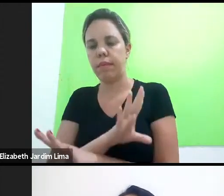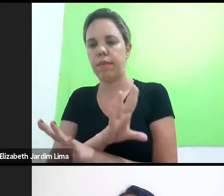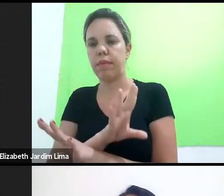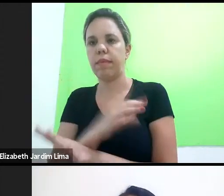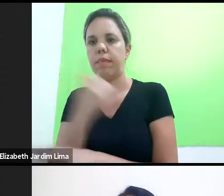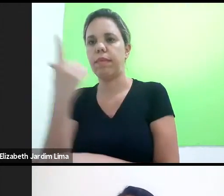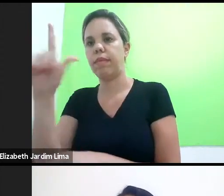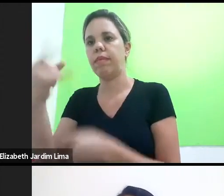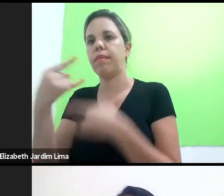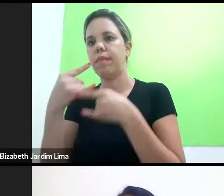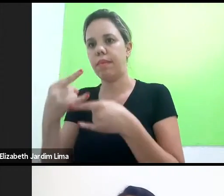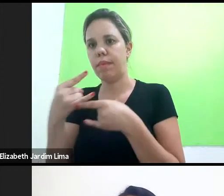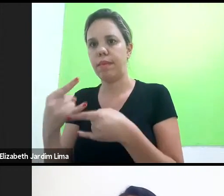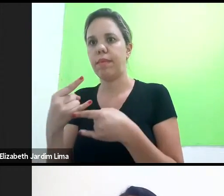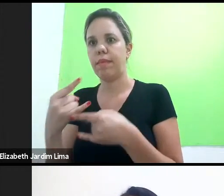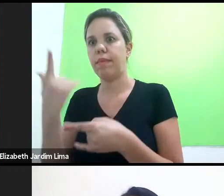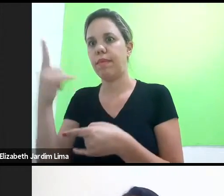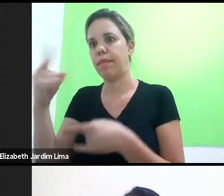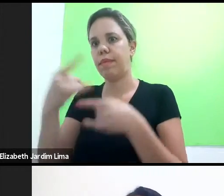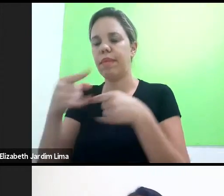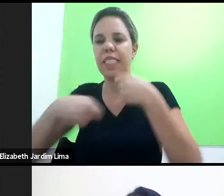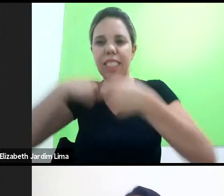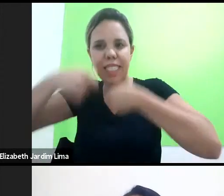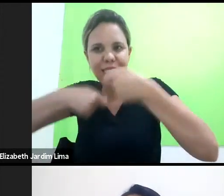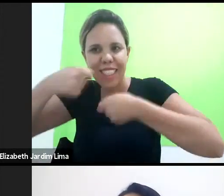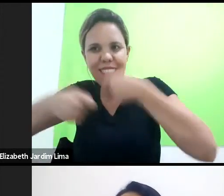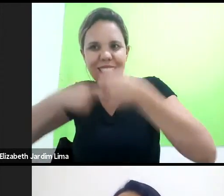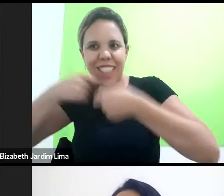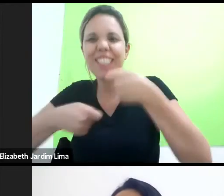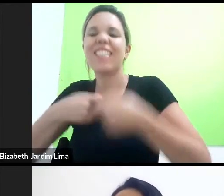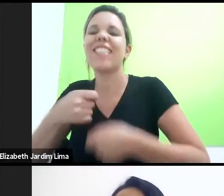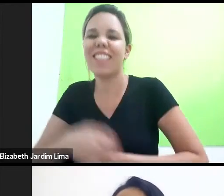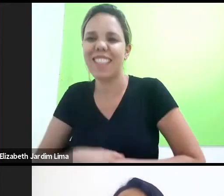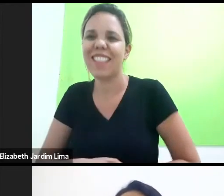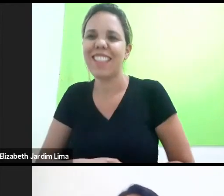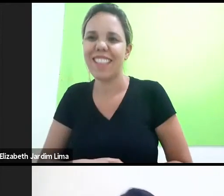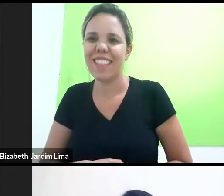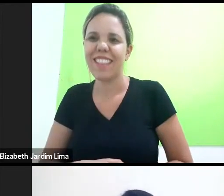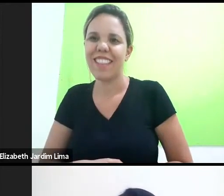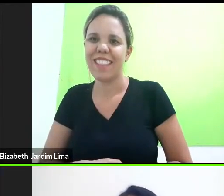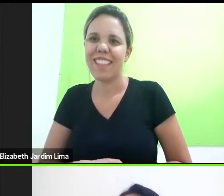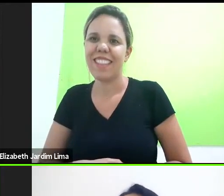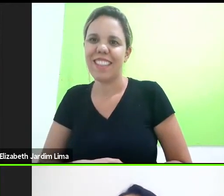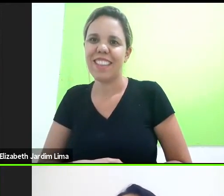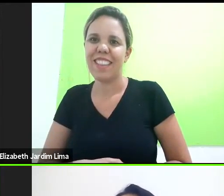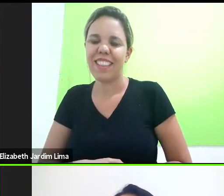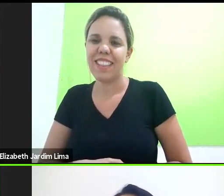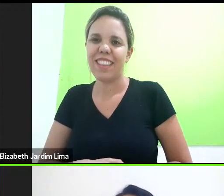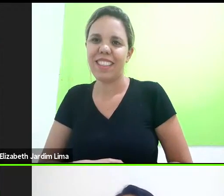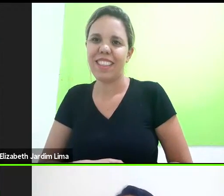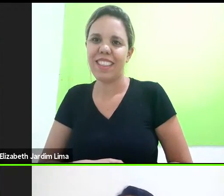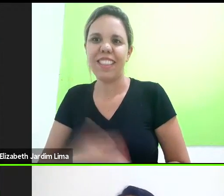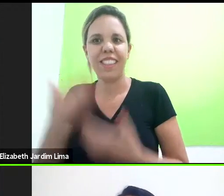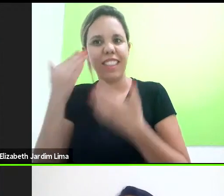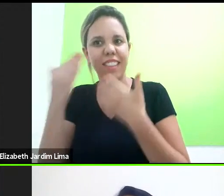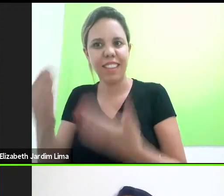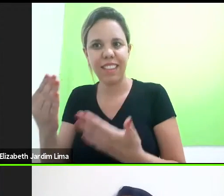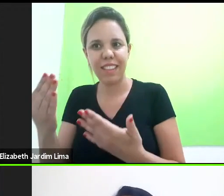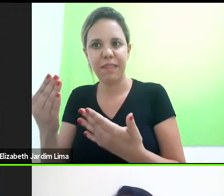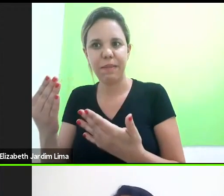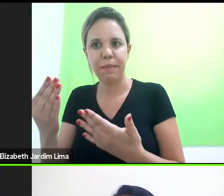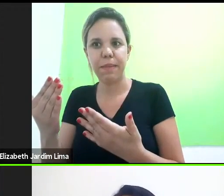outras 7, o pessoal tem que jantar e tudo mais. Diga aí, Samara, para a gente. Tá bem. Obrigada